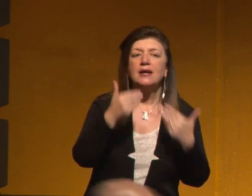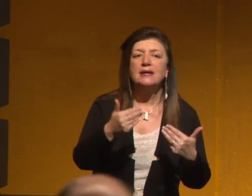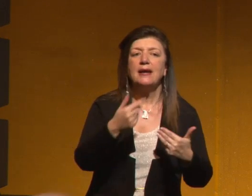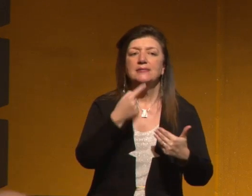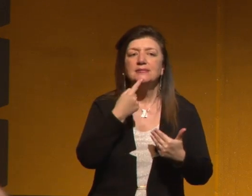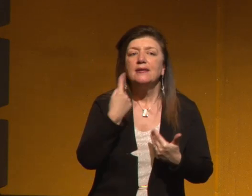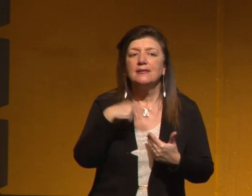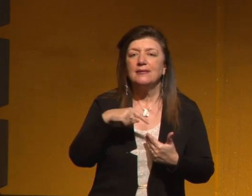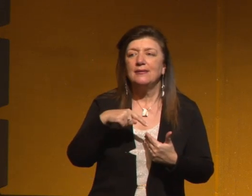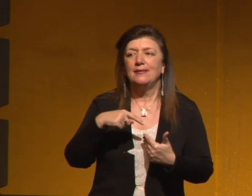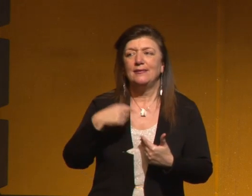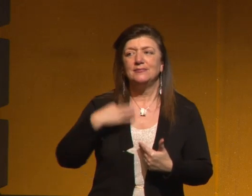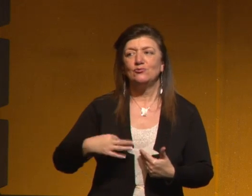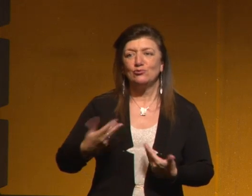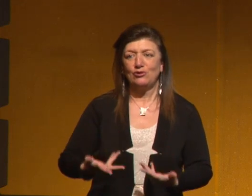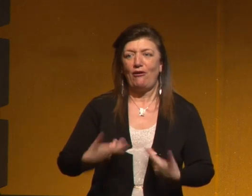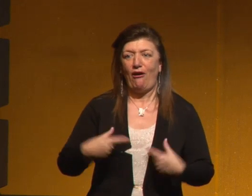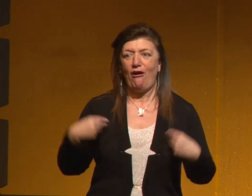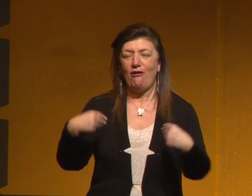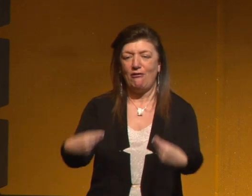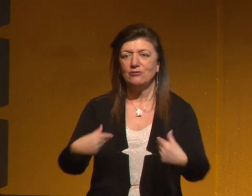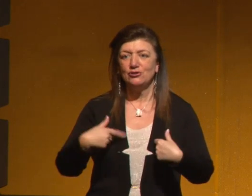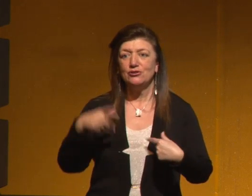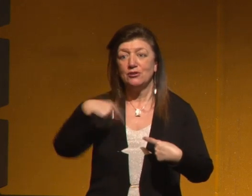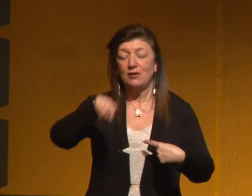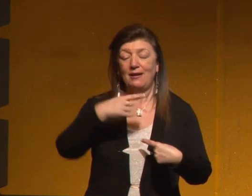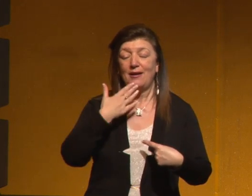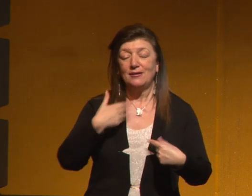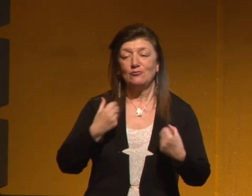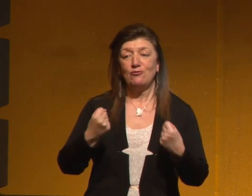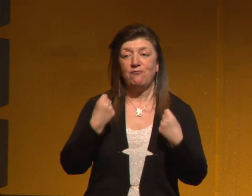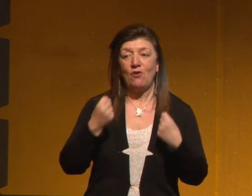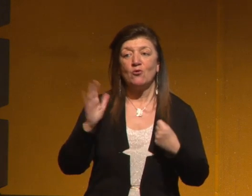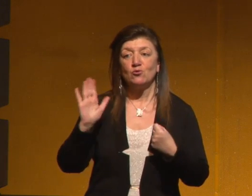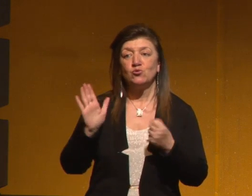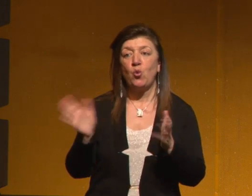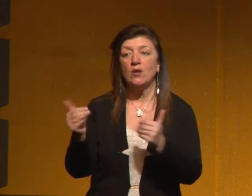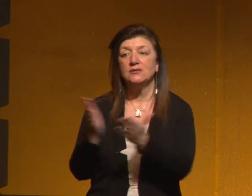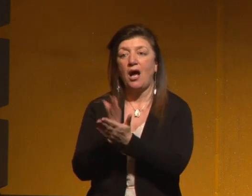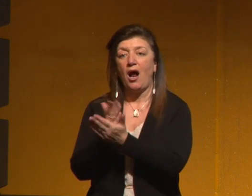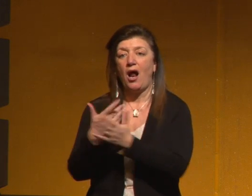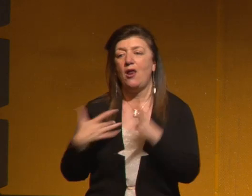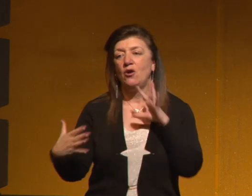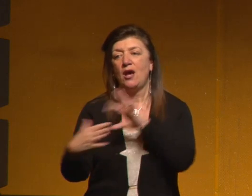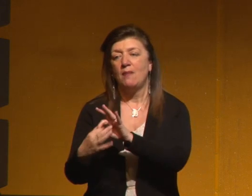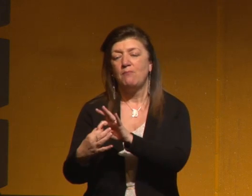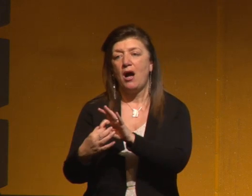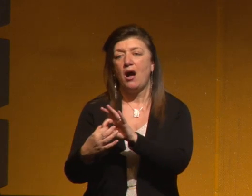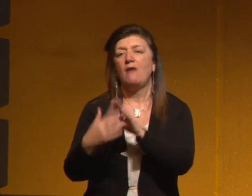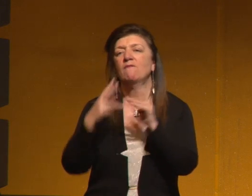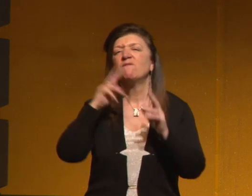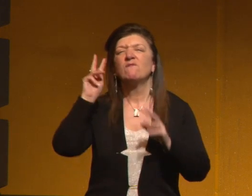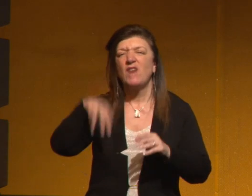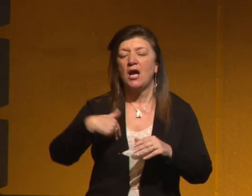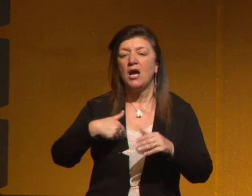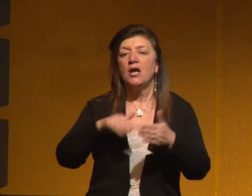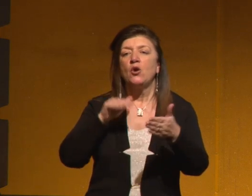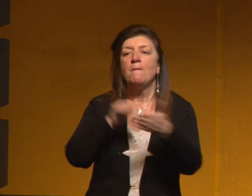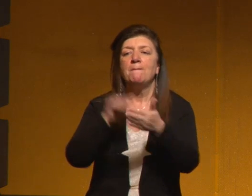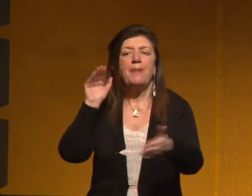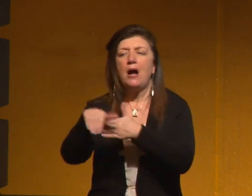rappresento che hanno creduto nella forza del salone tutti insieme credo di poter dire abbiamo superato ostacoli che solo qualche